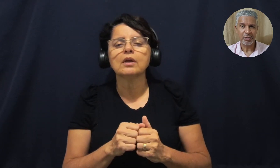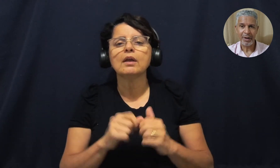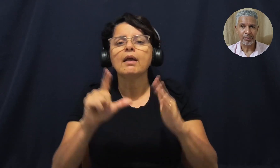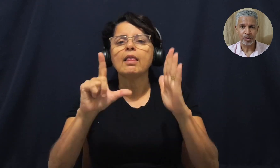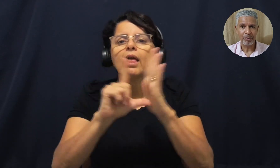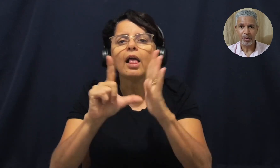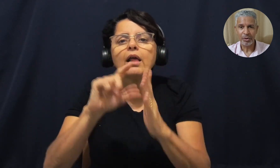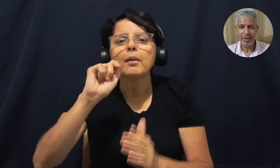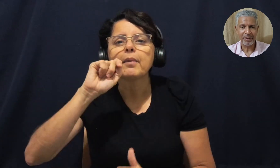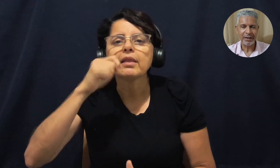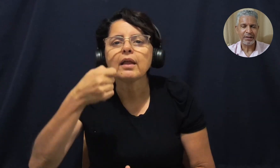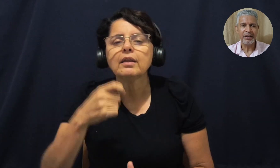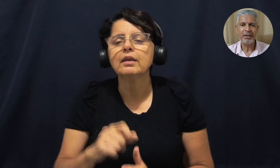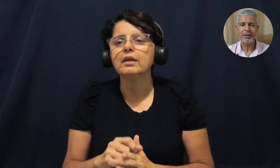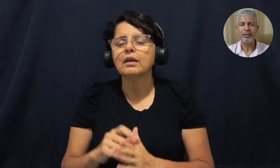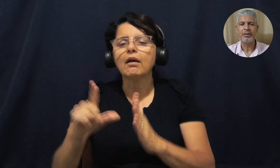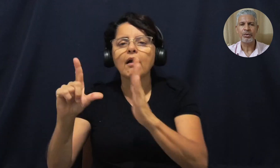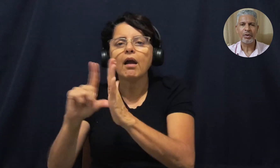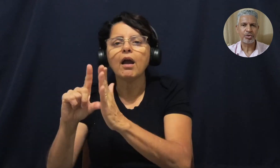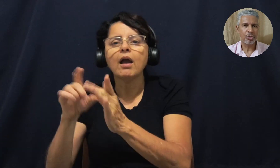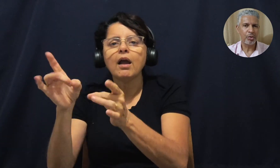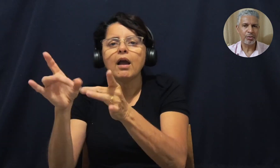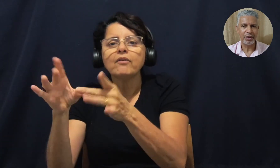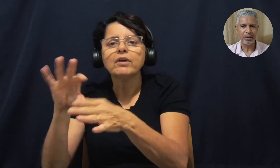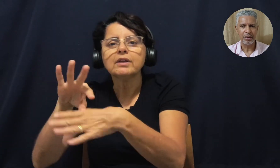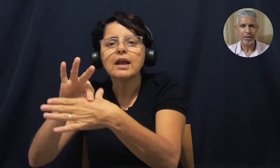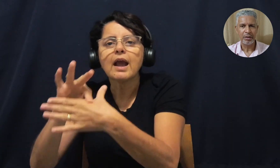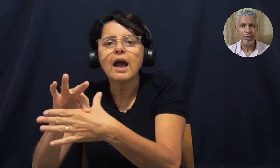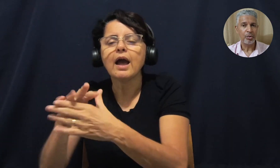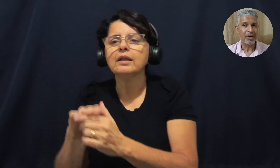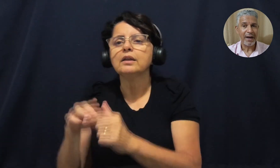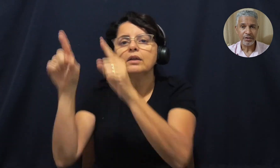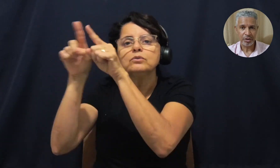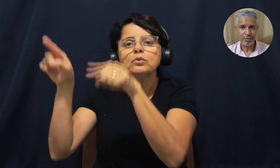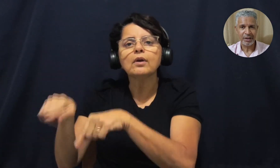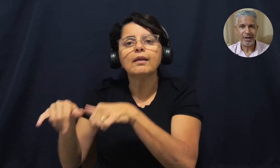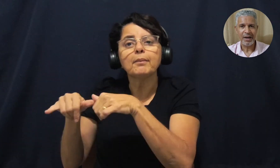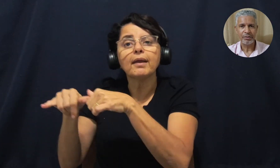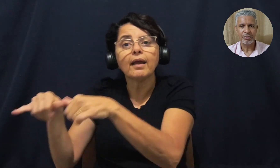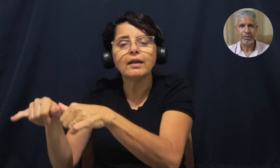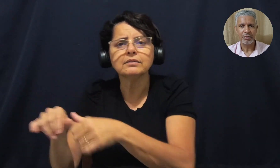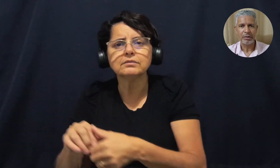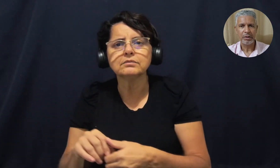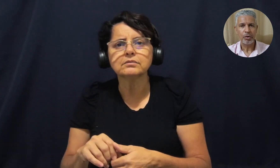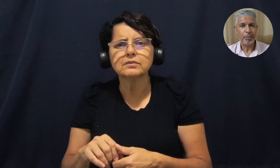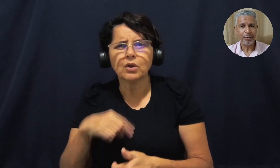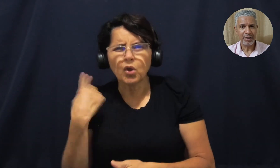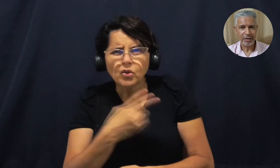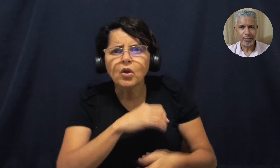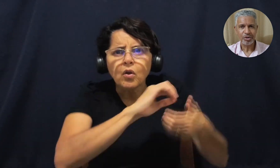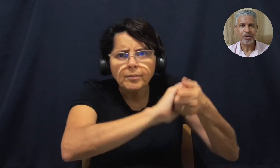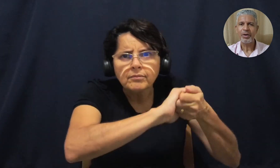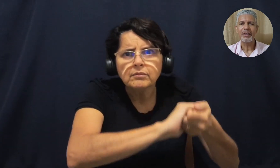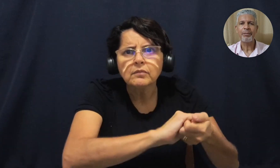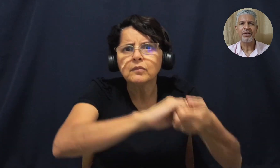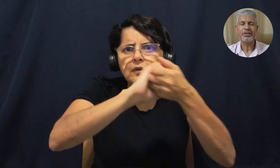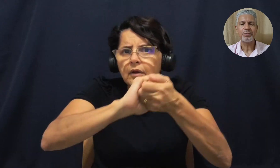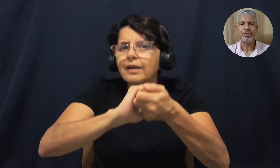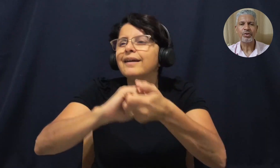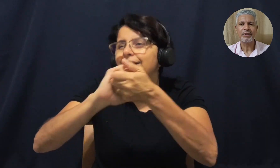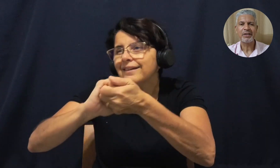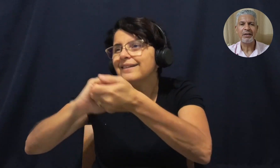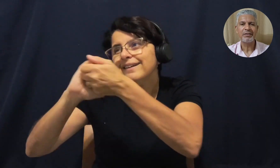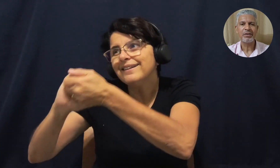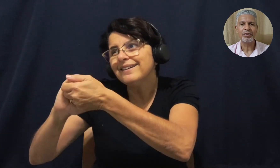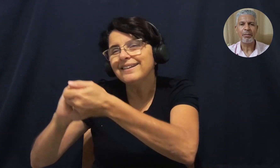nos aproximarmos do balcão da padaria, do açougue, no caixa do mercado, cumprimentamos educadamente